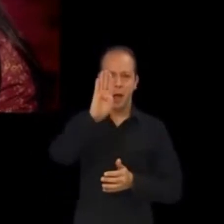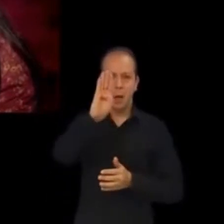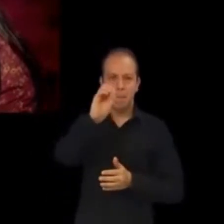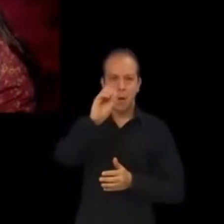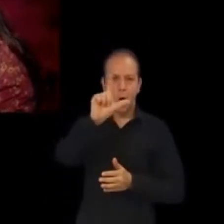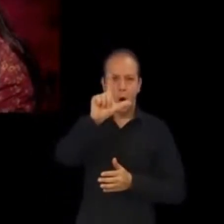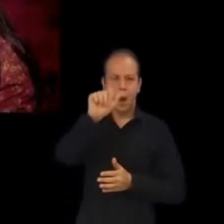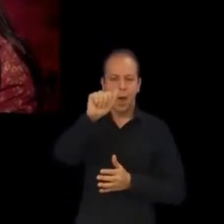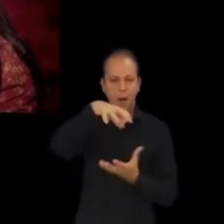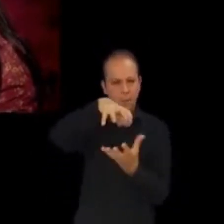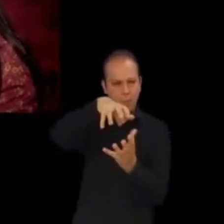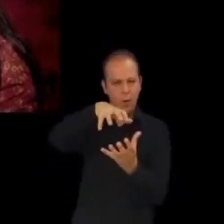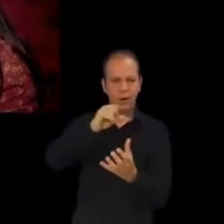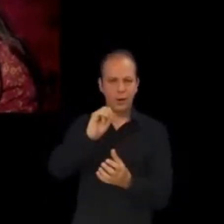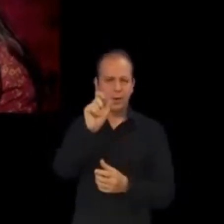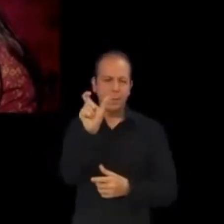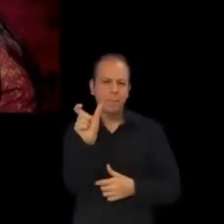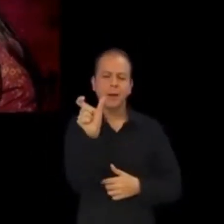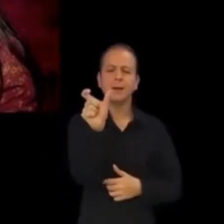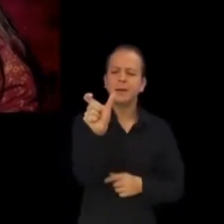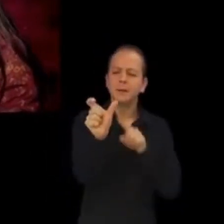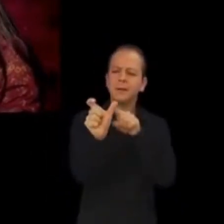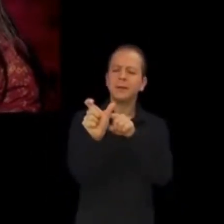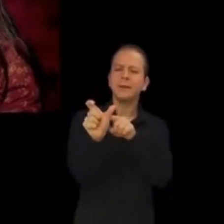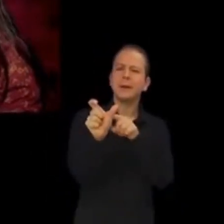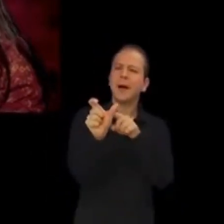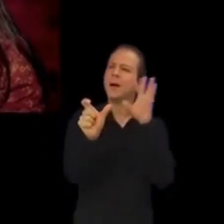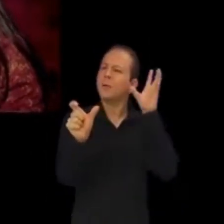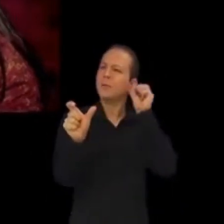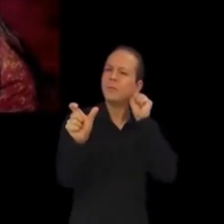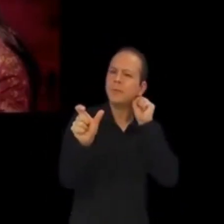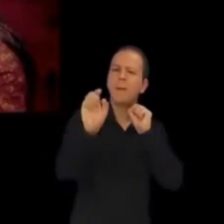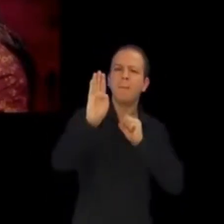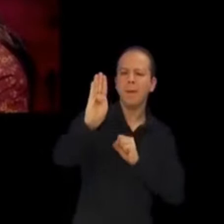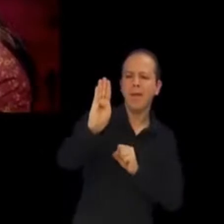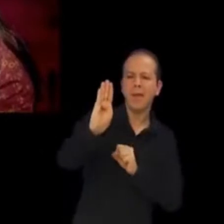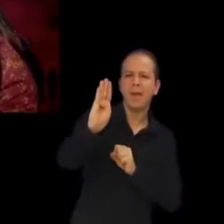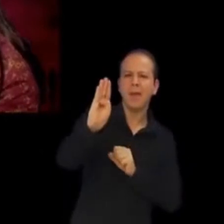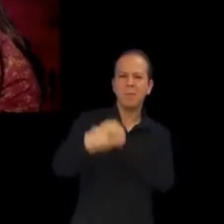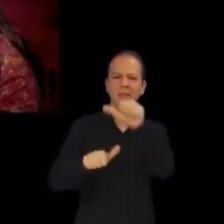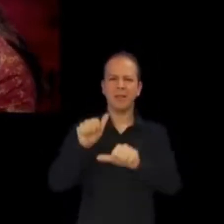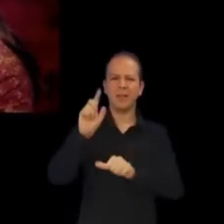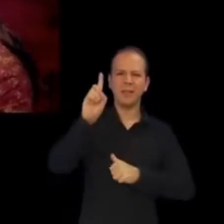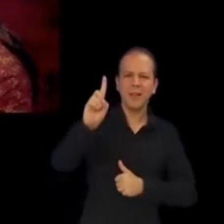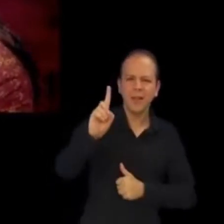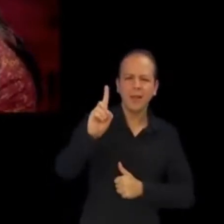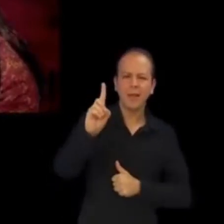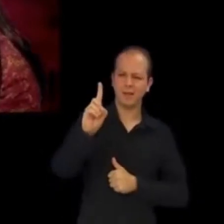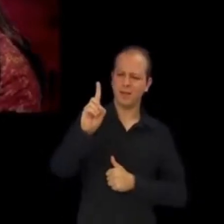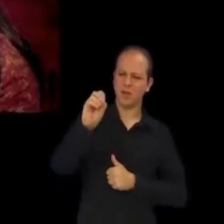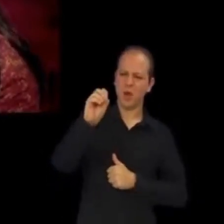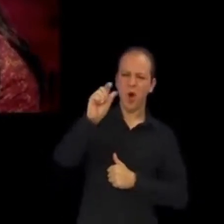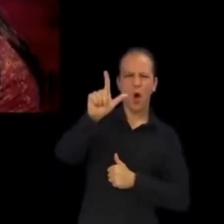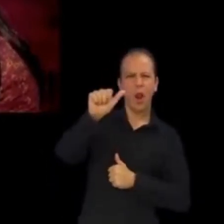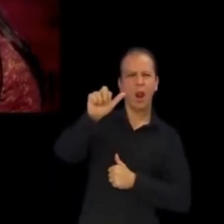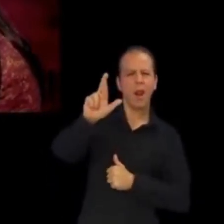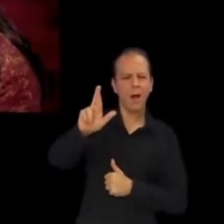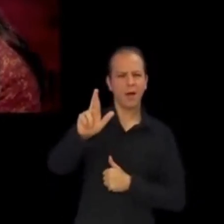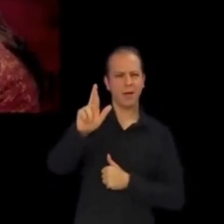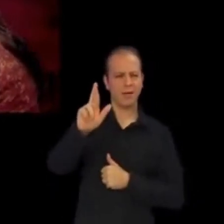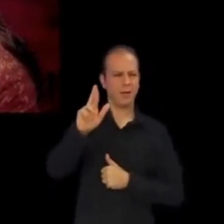palavra bola, na hora que você vai ouvir, fica aquele som de V. Som de D,